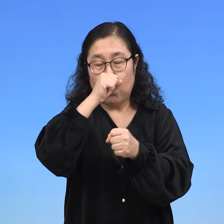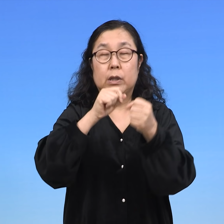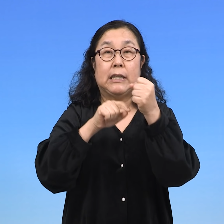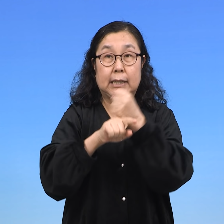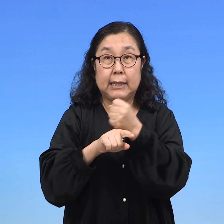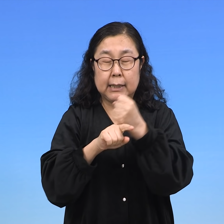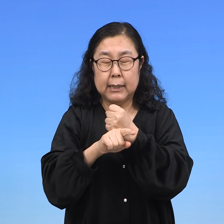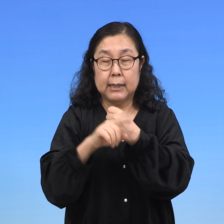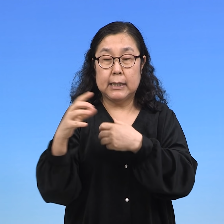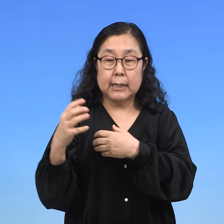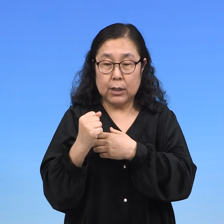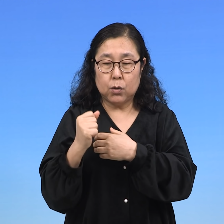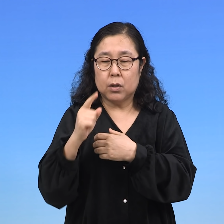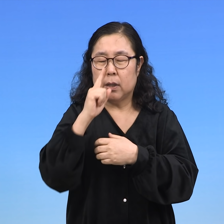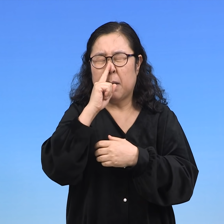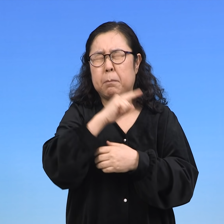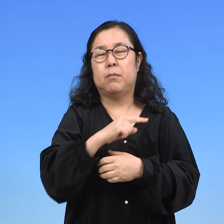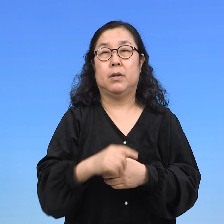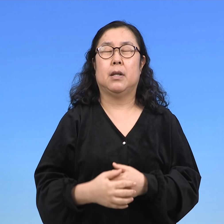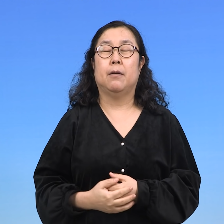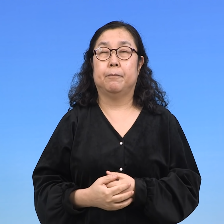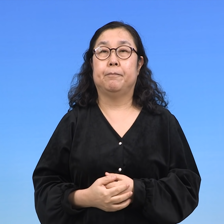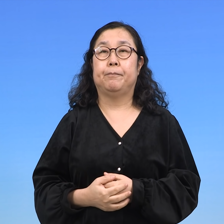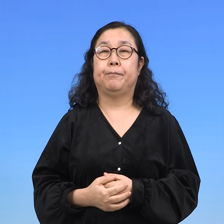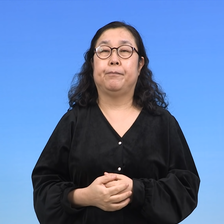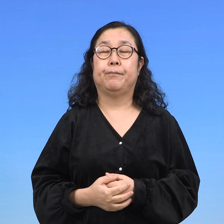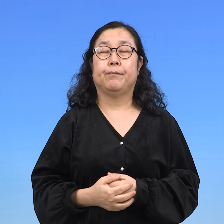의도라 하더라도 그건 악한 거예요.